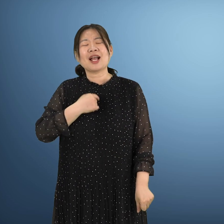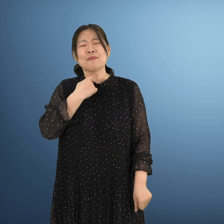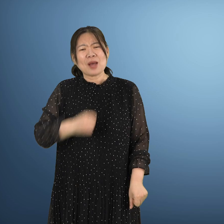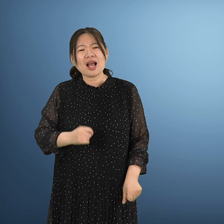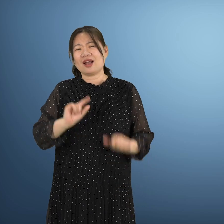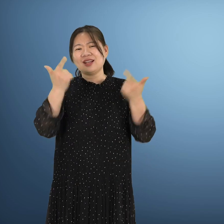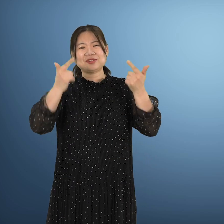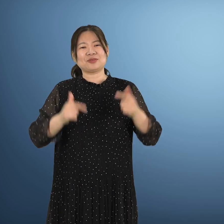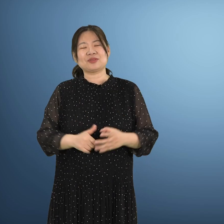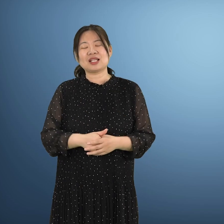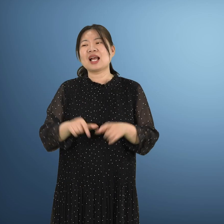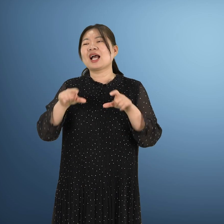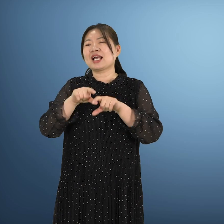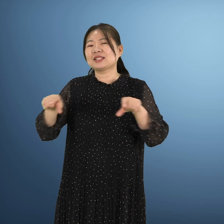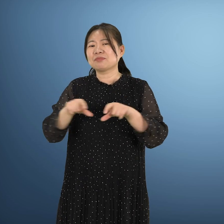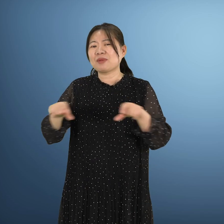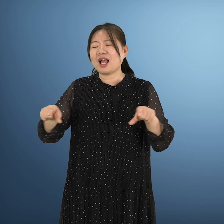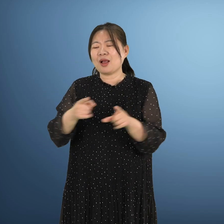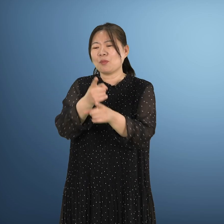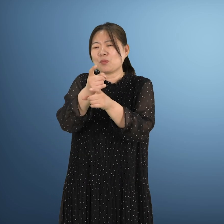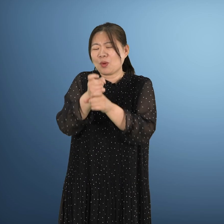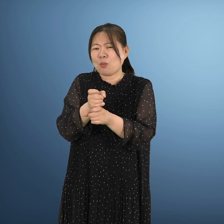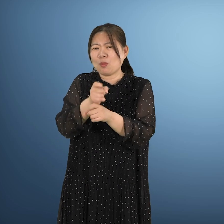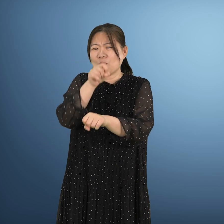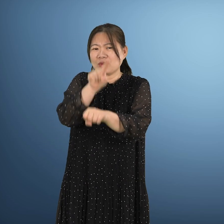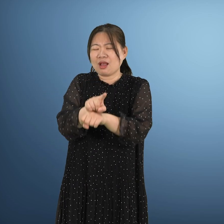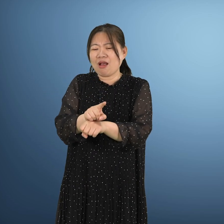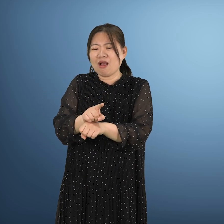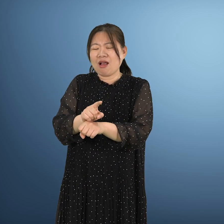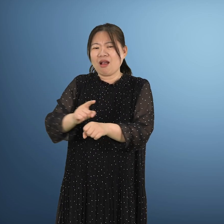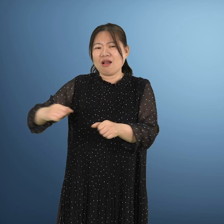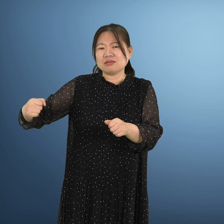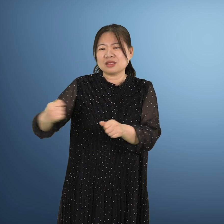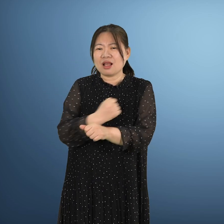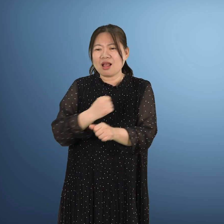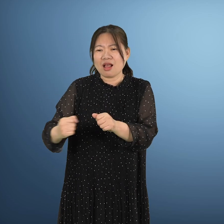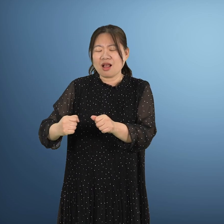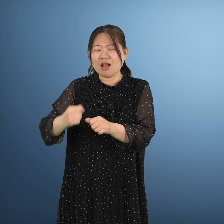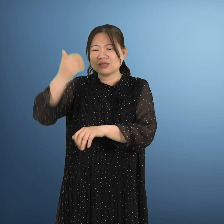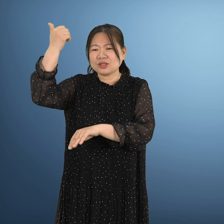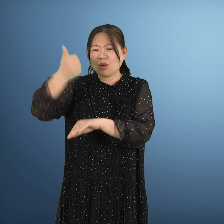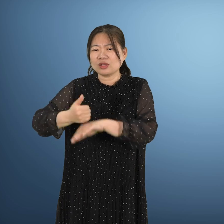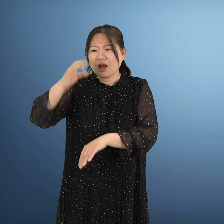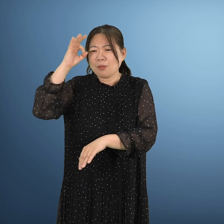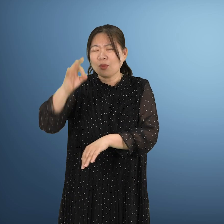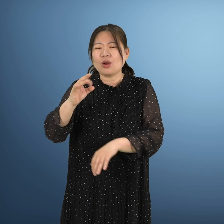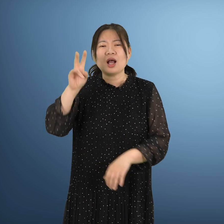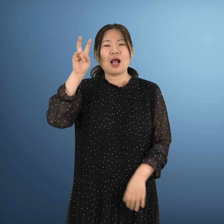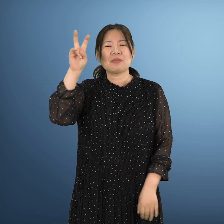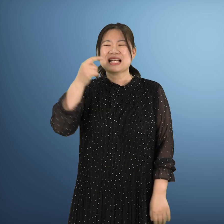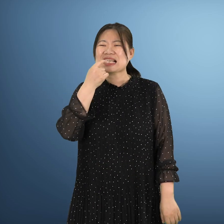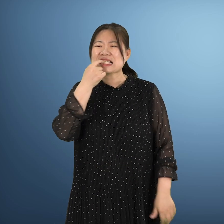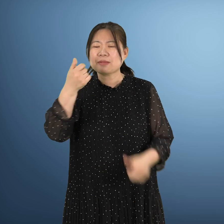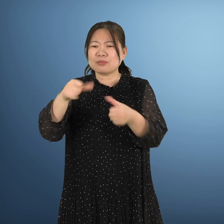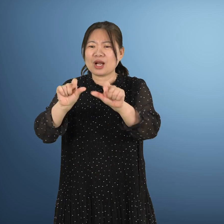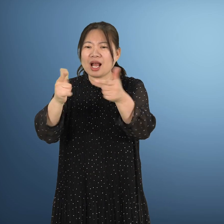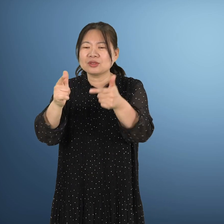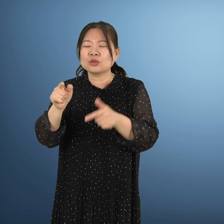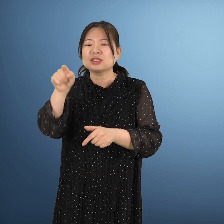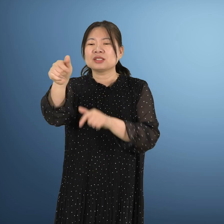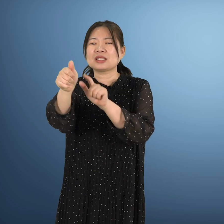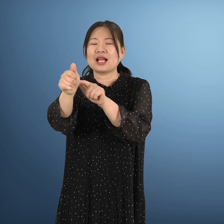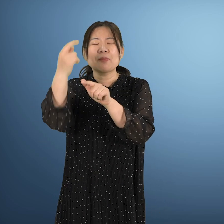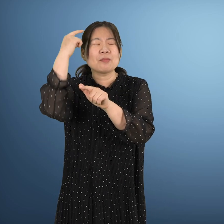아니고 일반적인 보복성의 생리대로라면 머리를 부수고 싶은